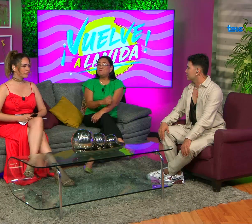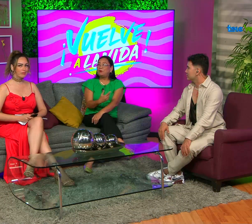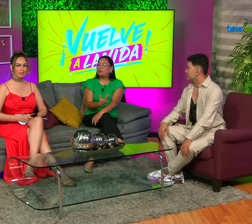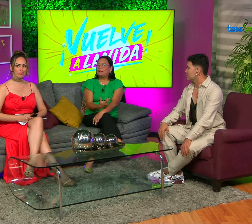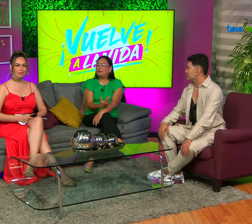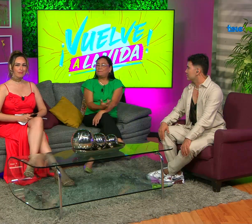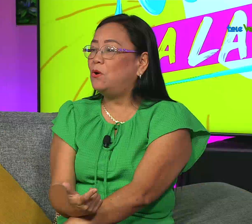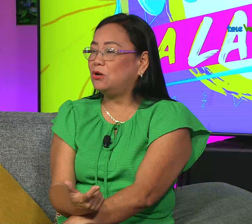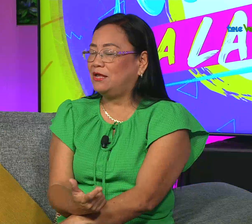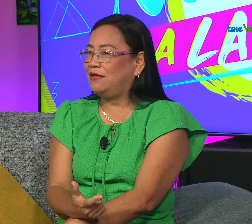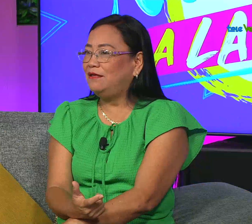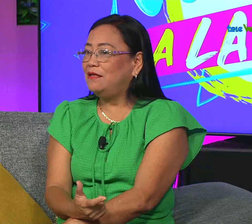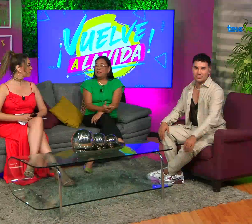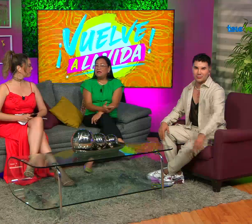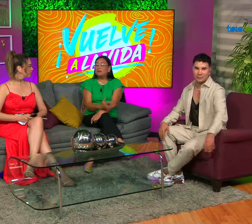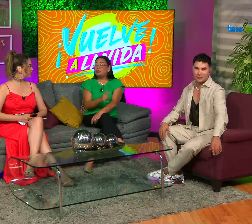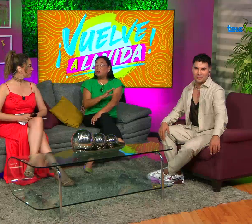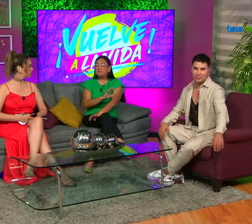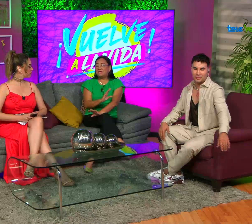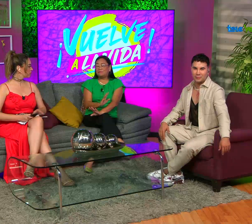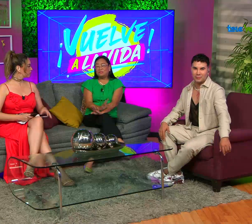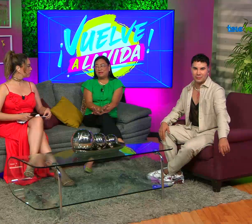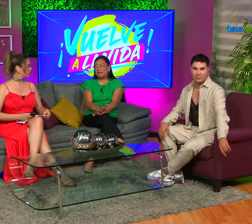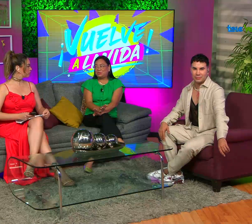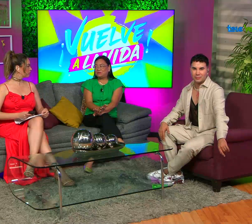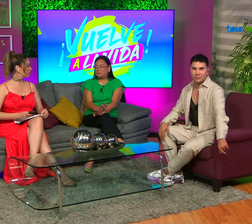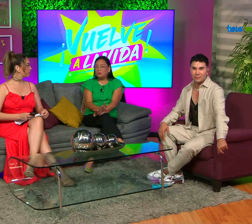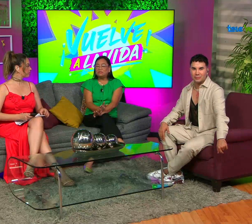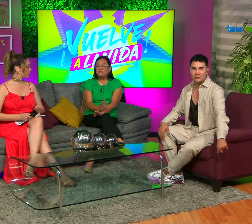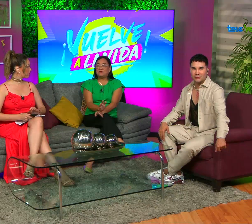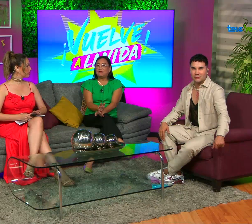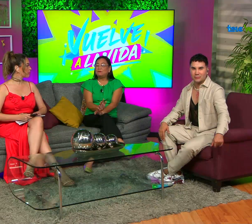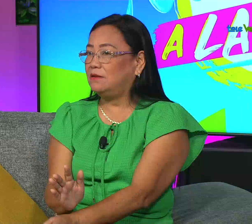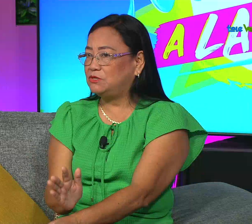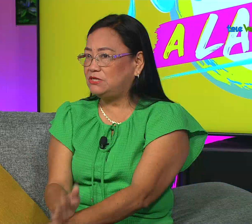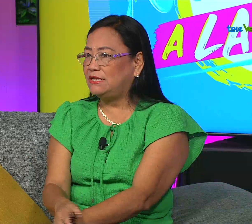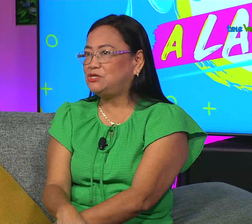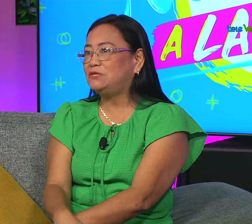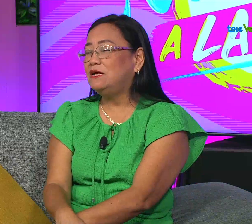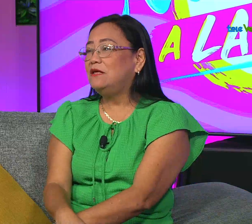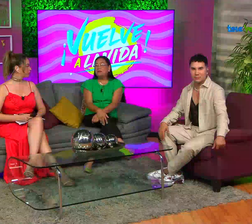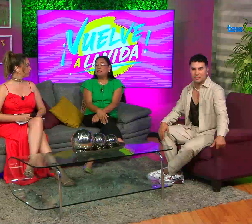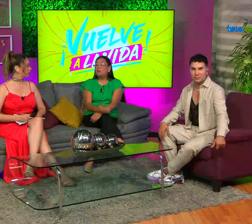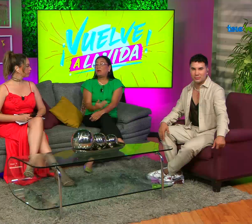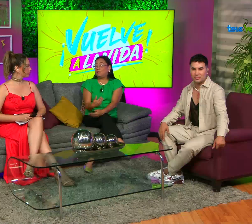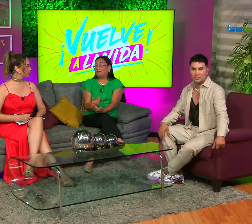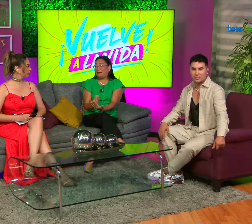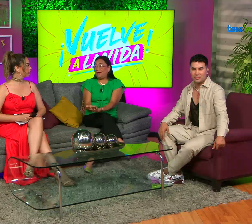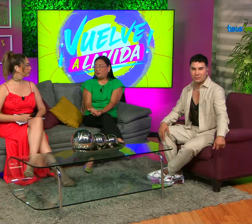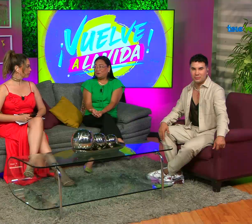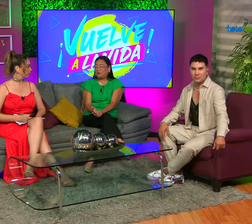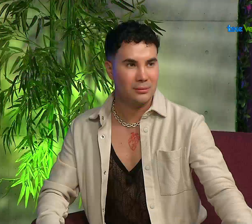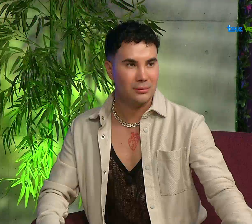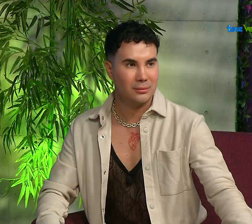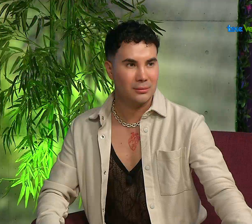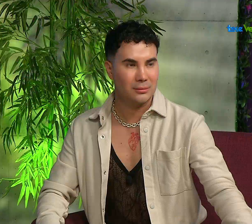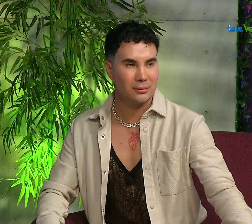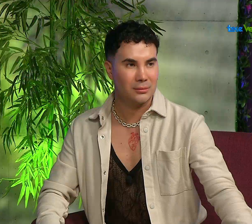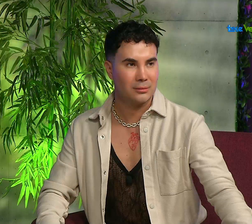importante porque todos tenemos derechos, todos ciudadanos tenemos derechos, igualmente ellos tienen derechos. La